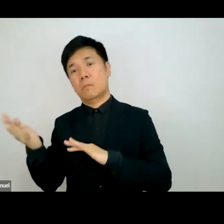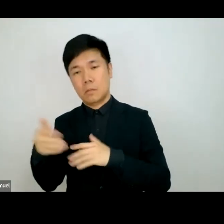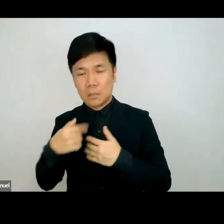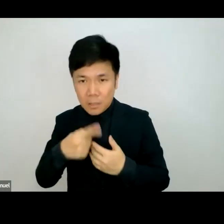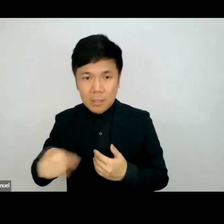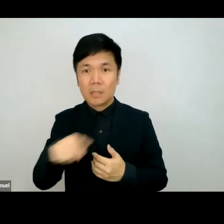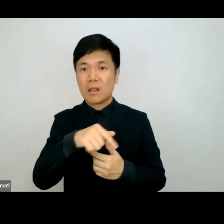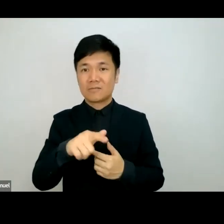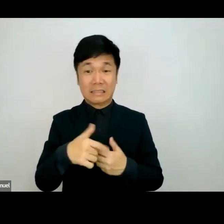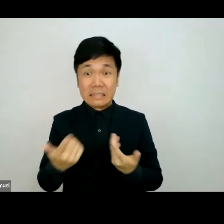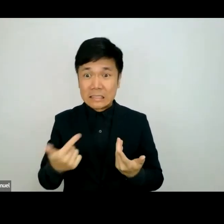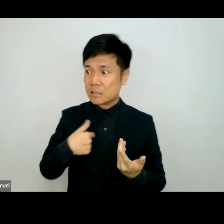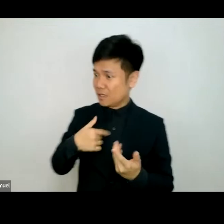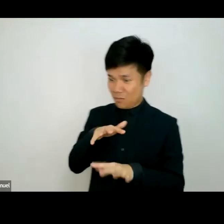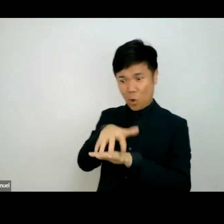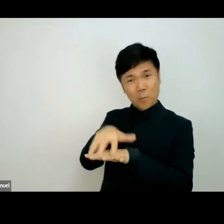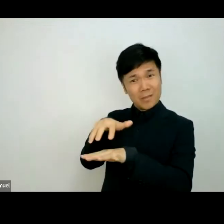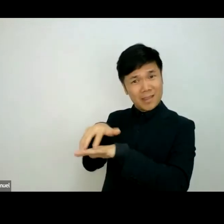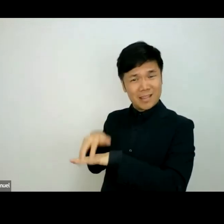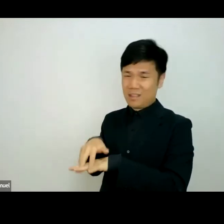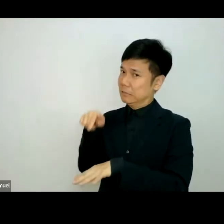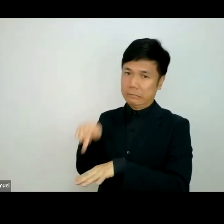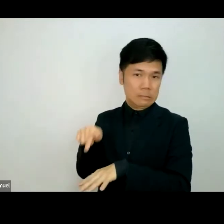changement climatique sont